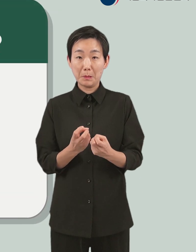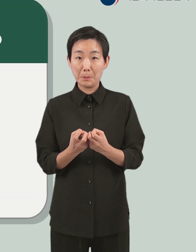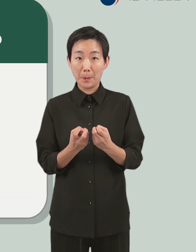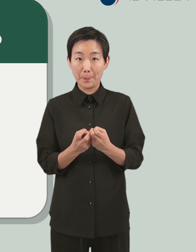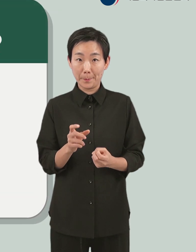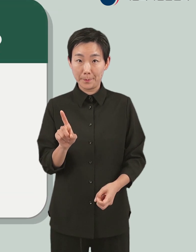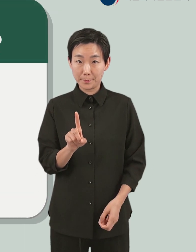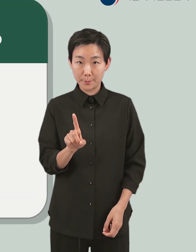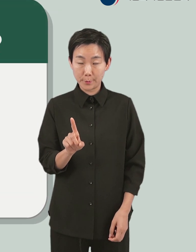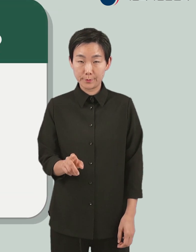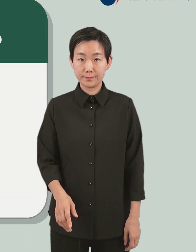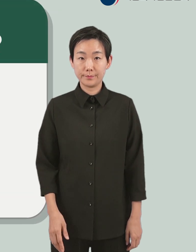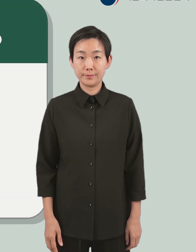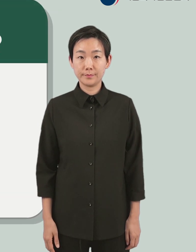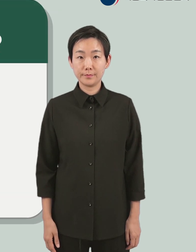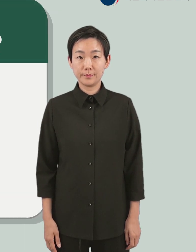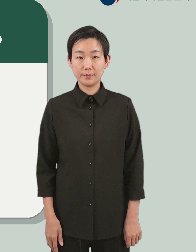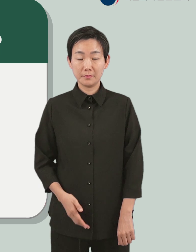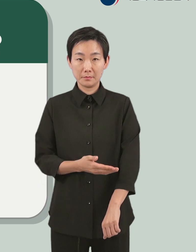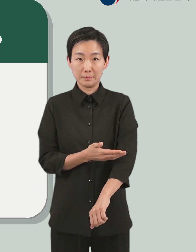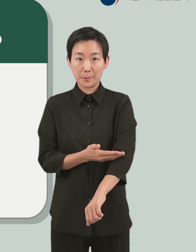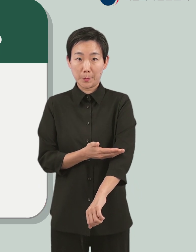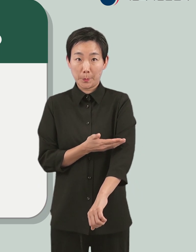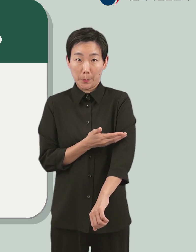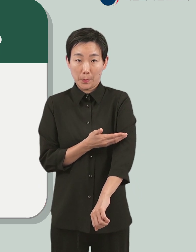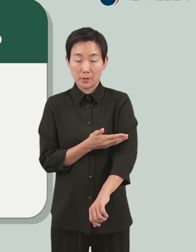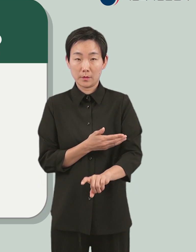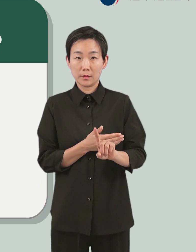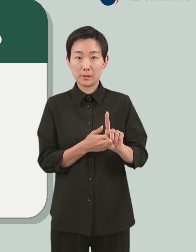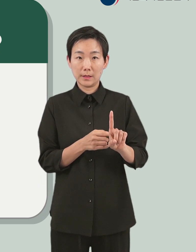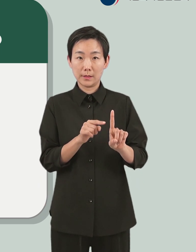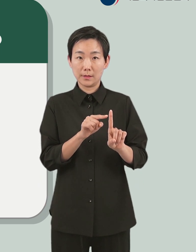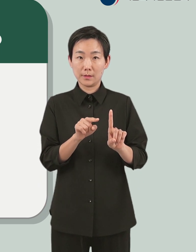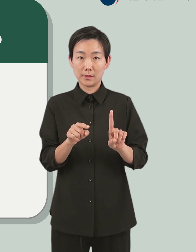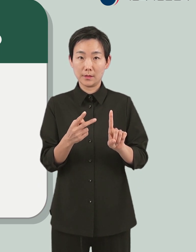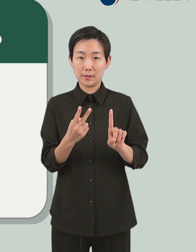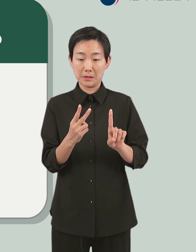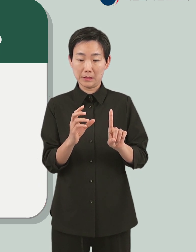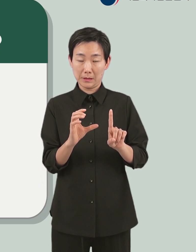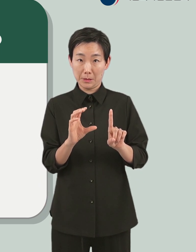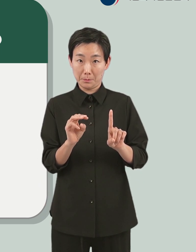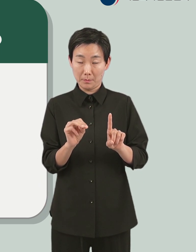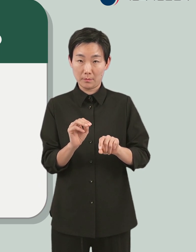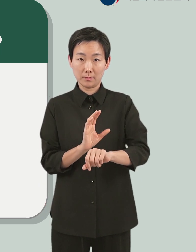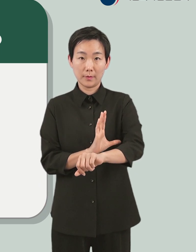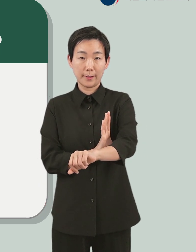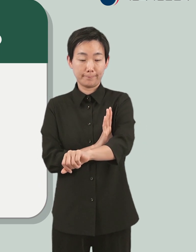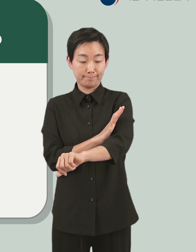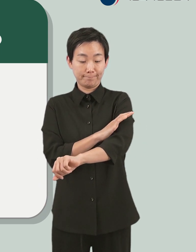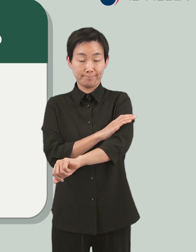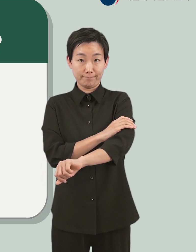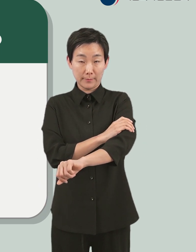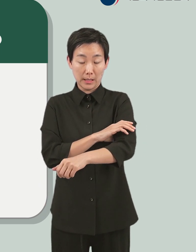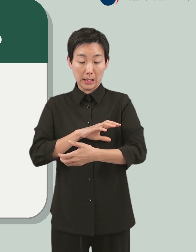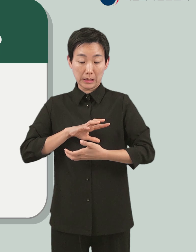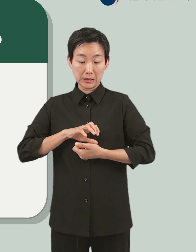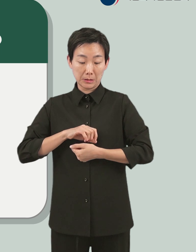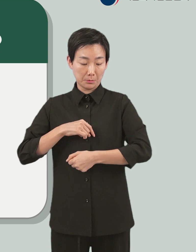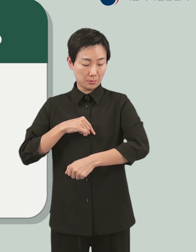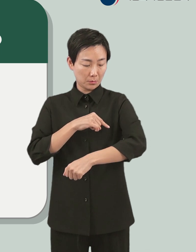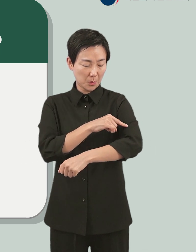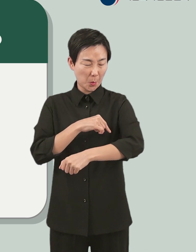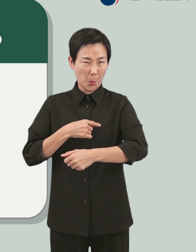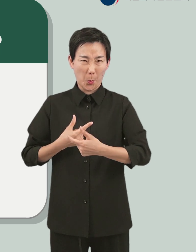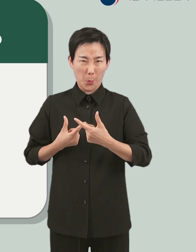이 의료기기의 사용 방법은 무엇입니까? 커프를 왼팔 팔꿈치 안쪽 접히는 부분으로부터 1cm에서